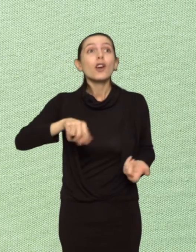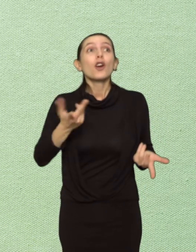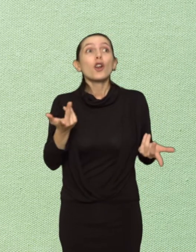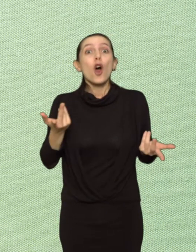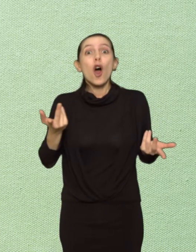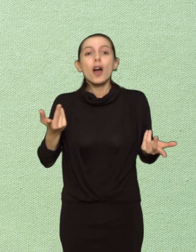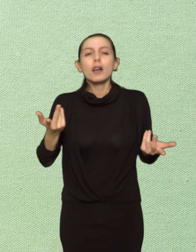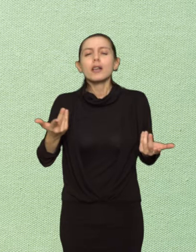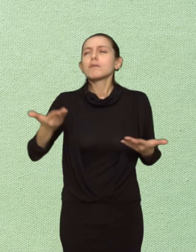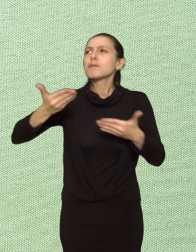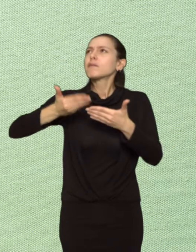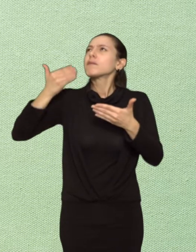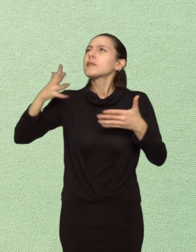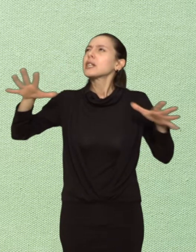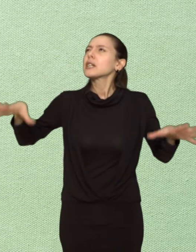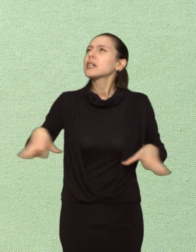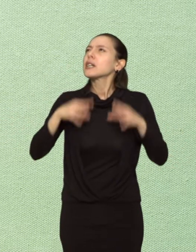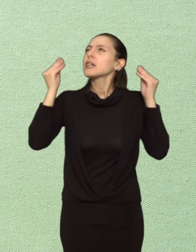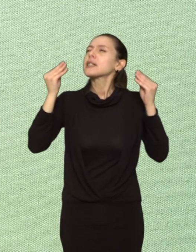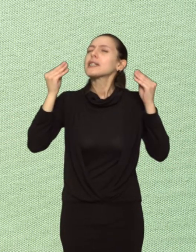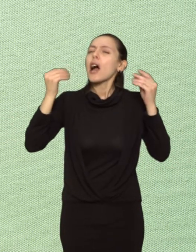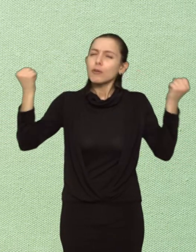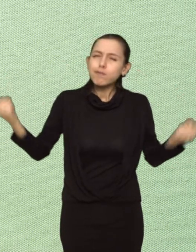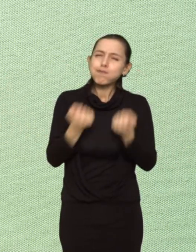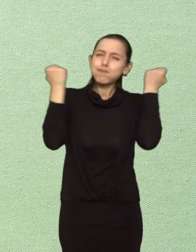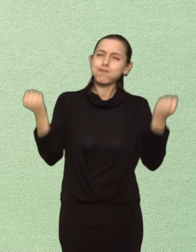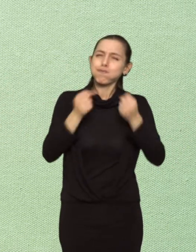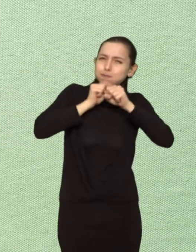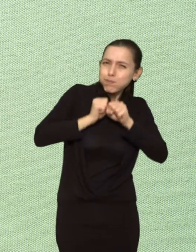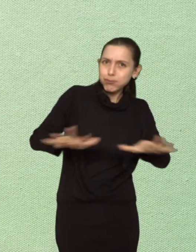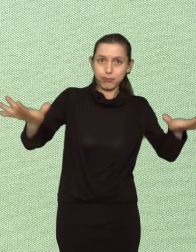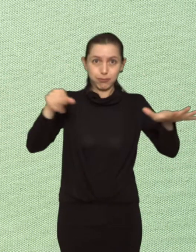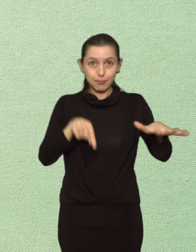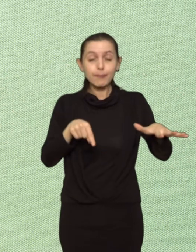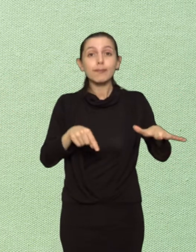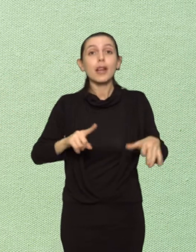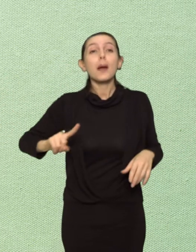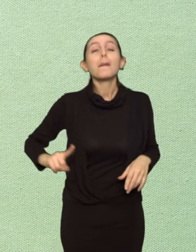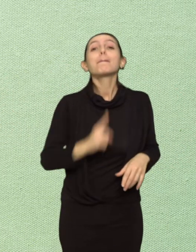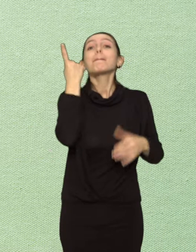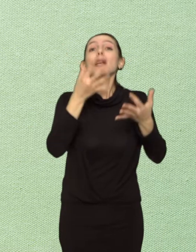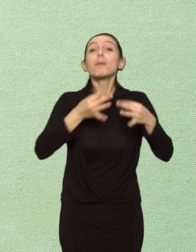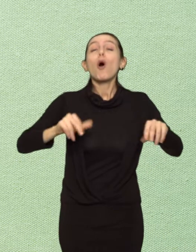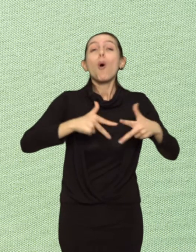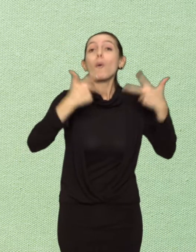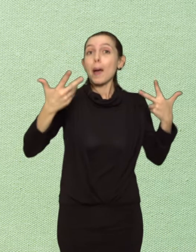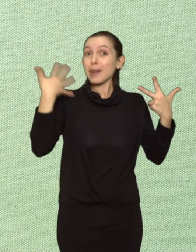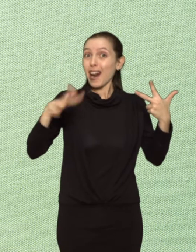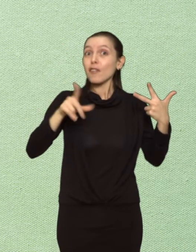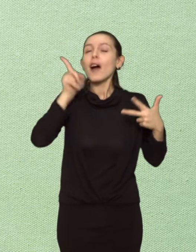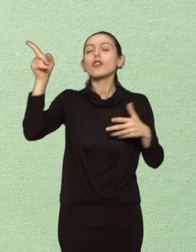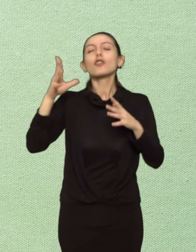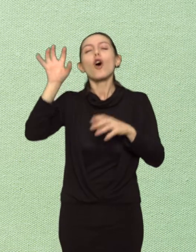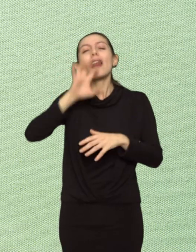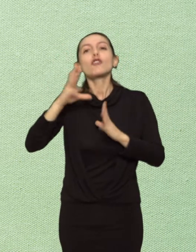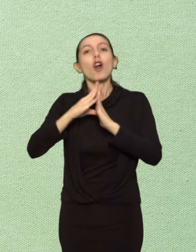iniziato un'operazione di diffusione, abbiamo fatto un primo webinar nella regione Emilia-Romagna,